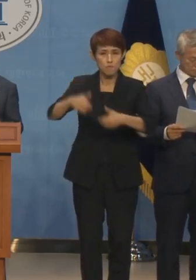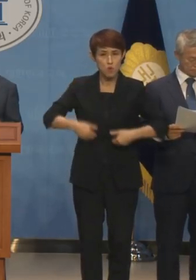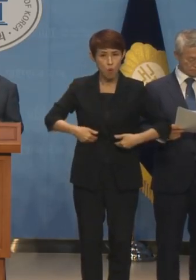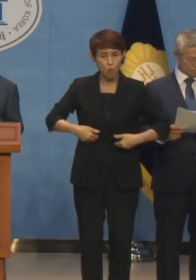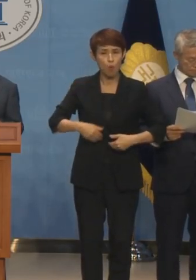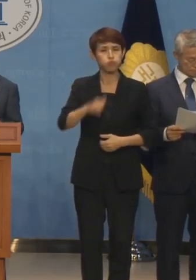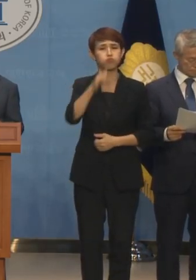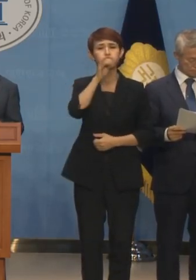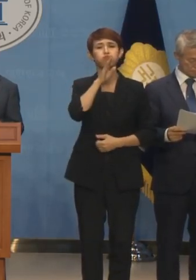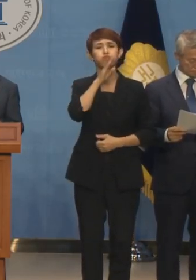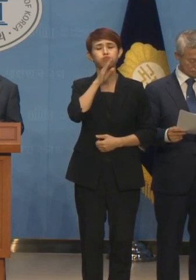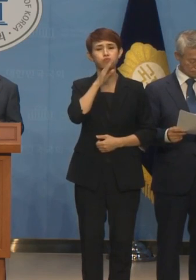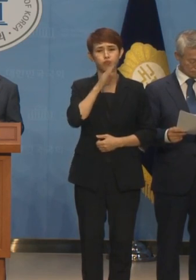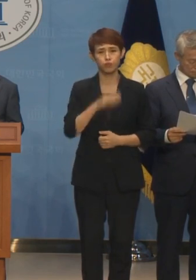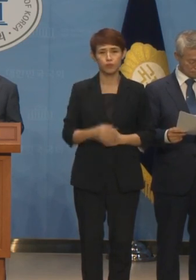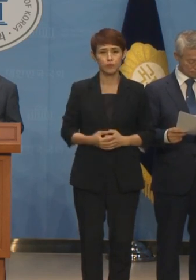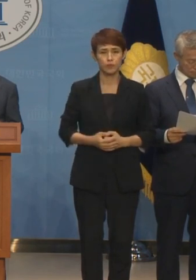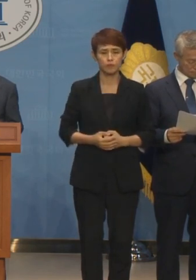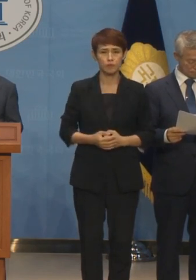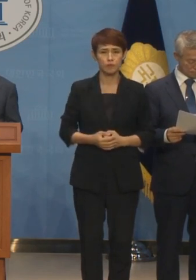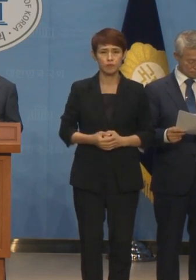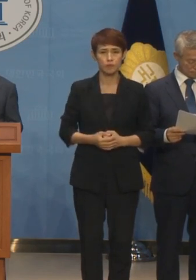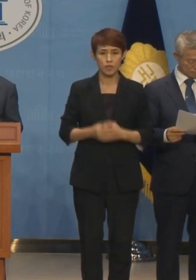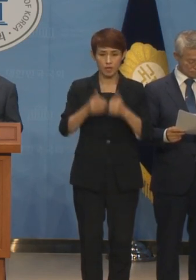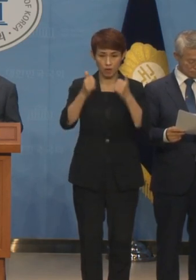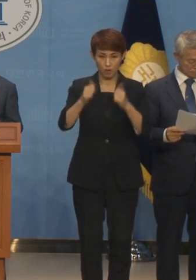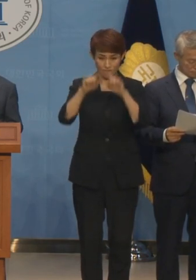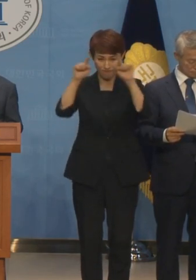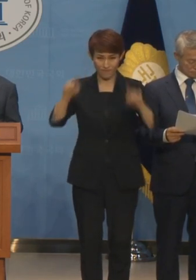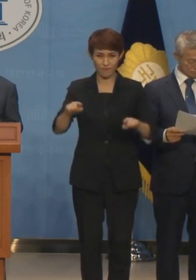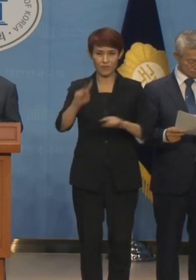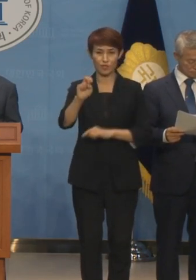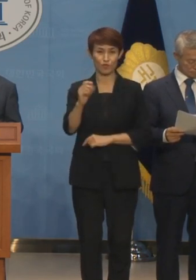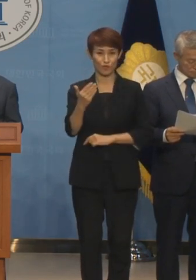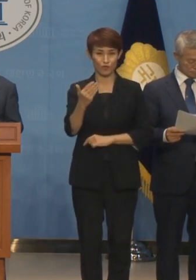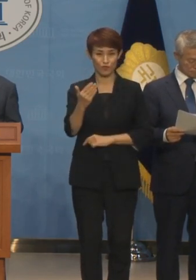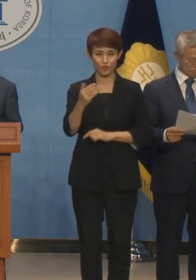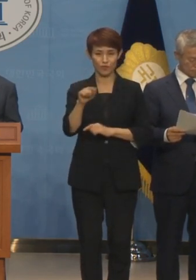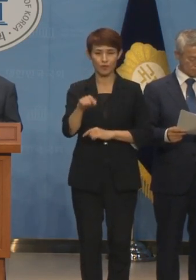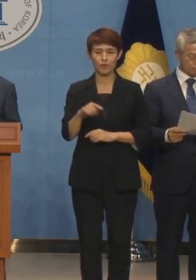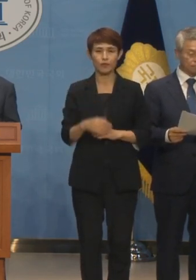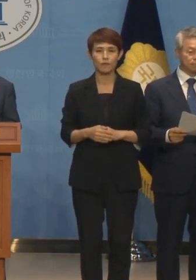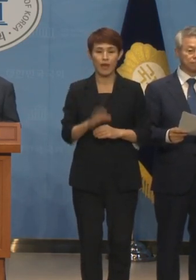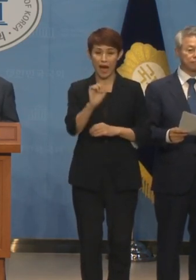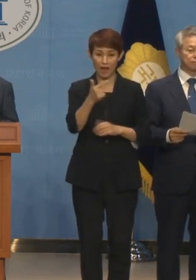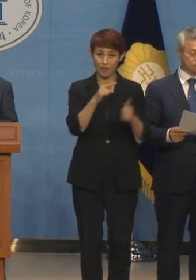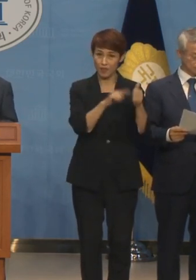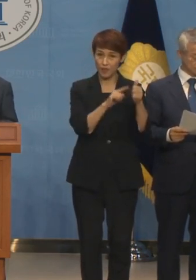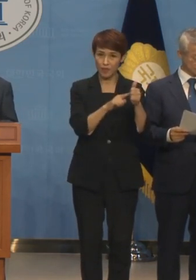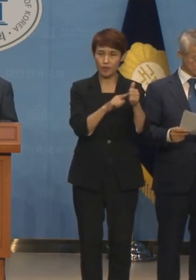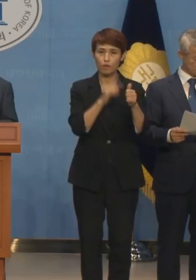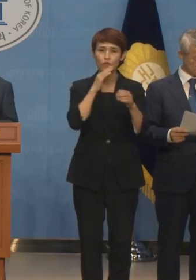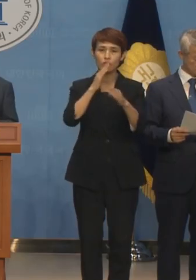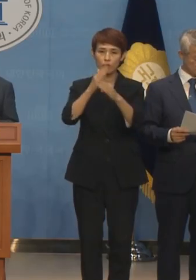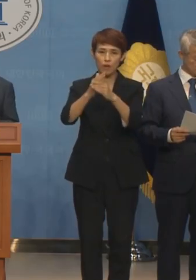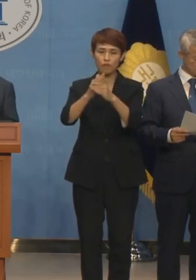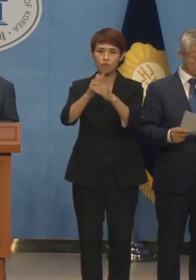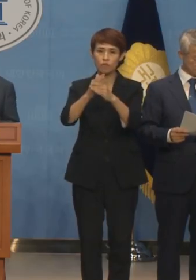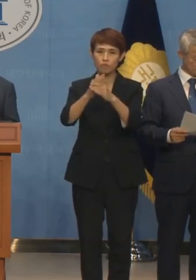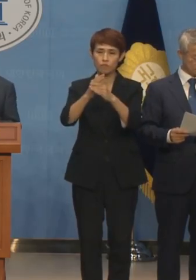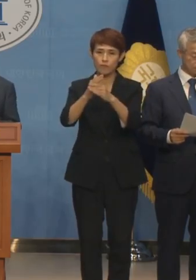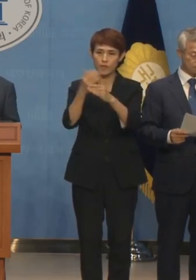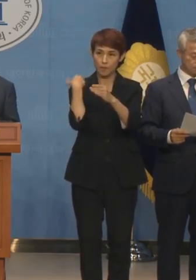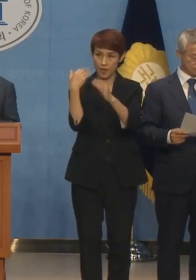충분히 있었다고 보인다 했습니다. 그리고 판결문 29쪽에는 피고인 안보소는 대북